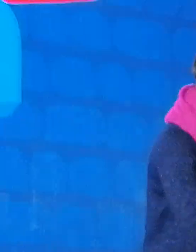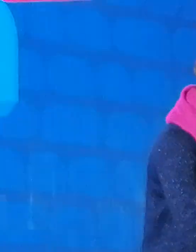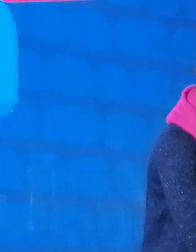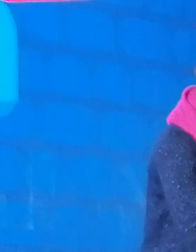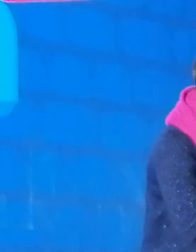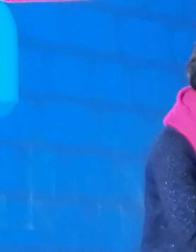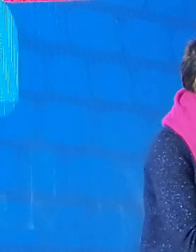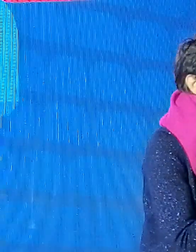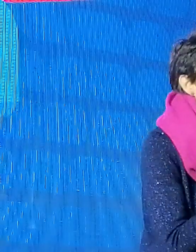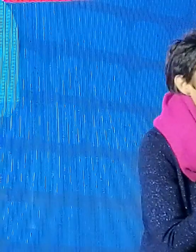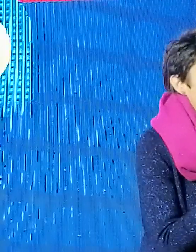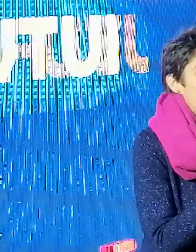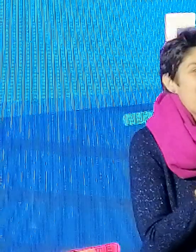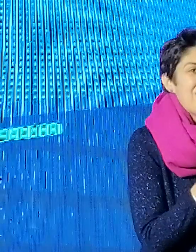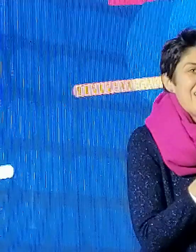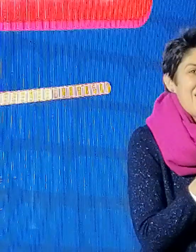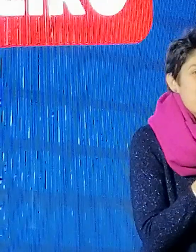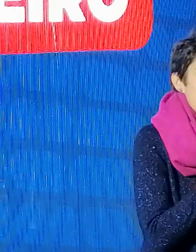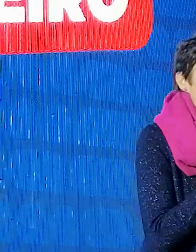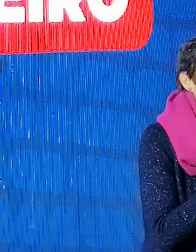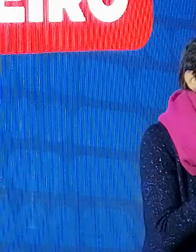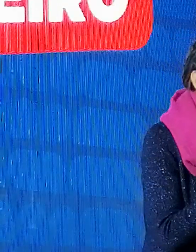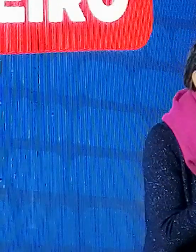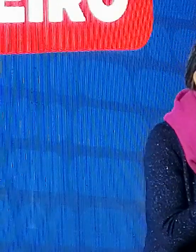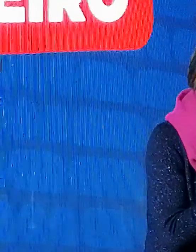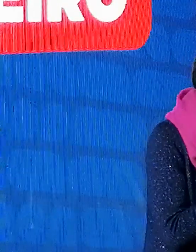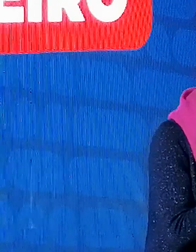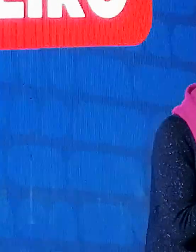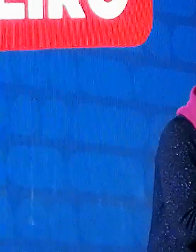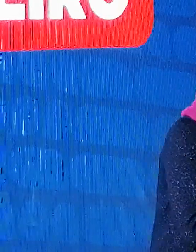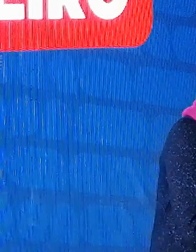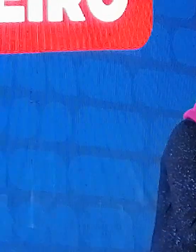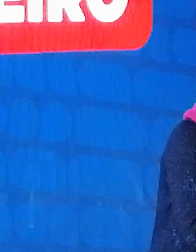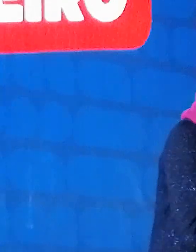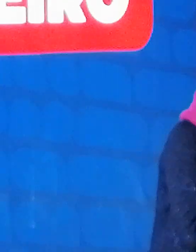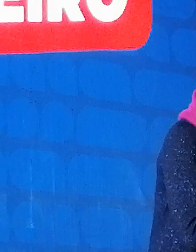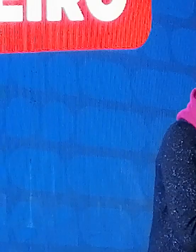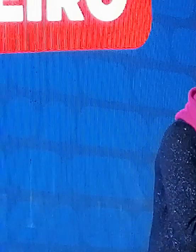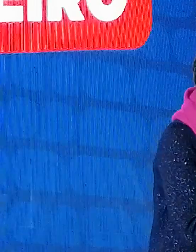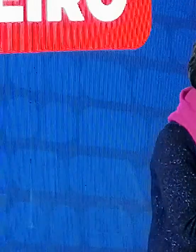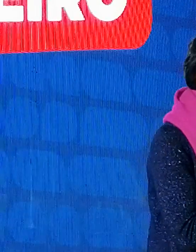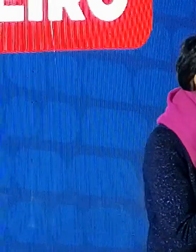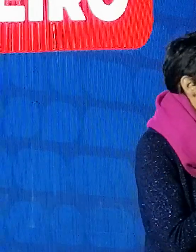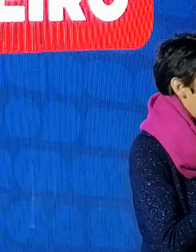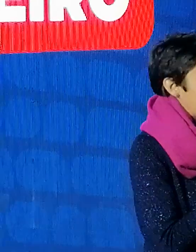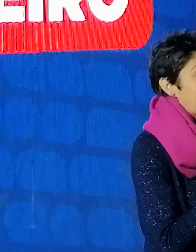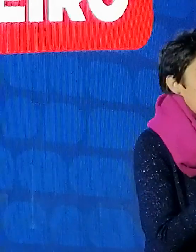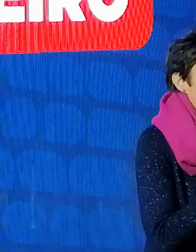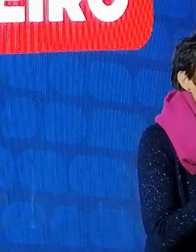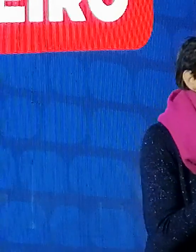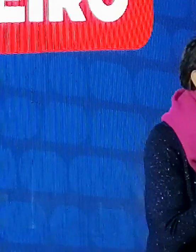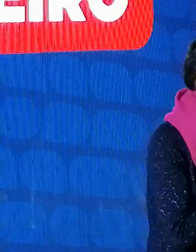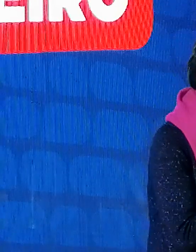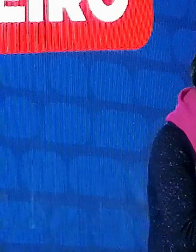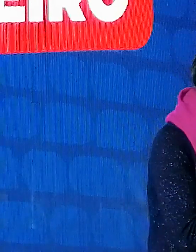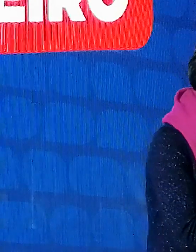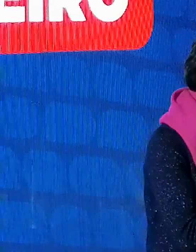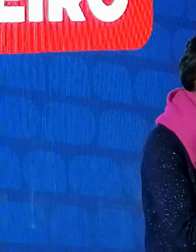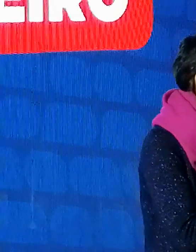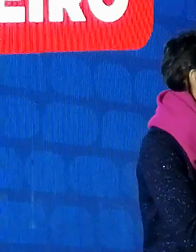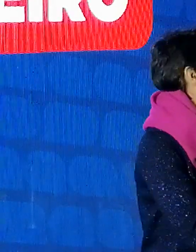Compañeros y compañeras, quiero en primer lugar agradecer a los compañeros y compañeras de convocatoria